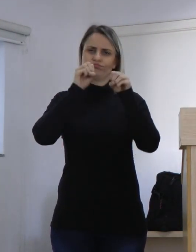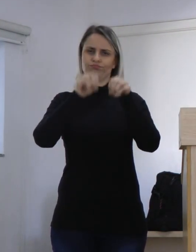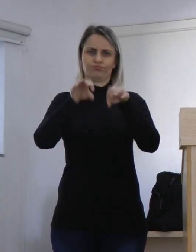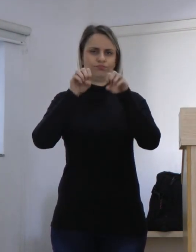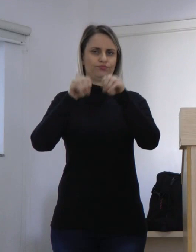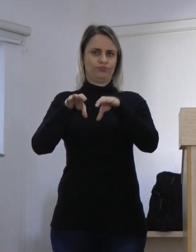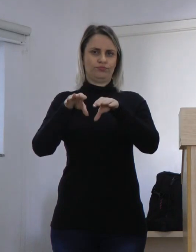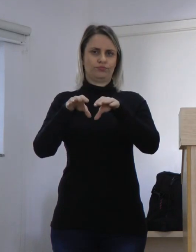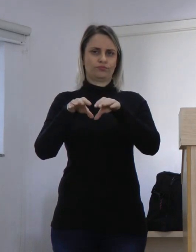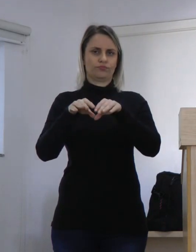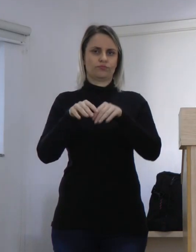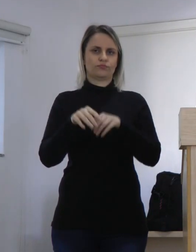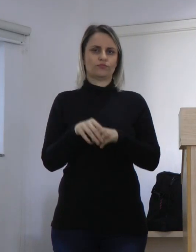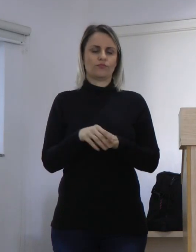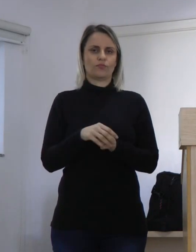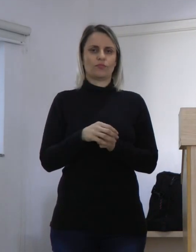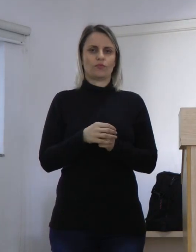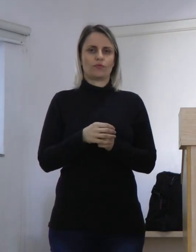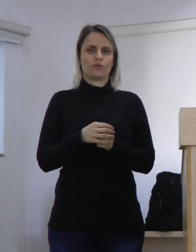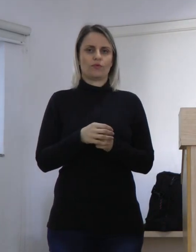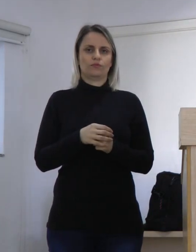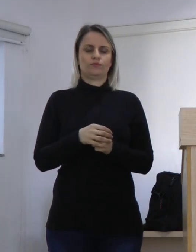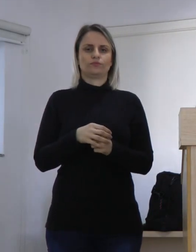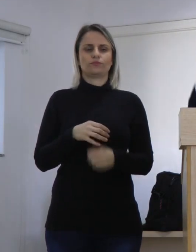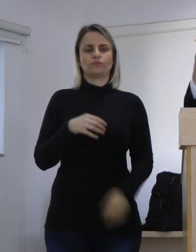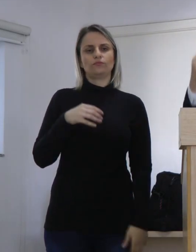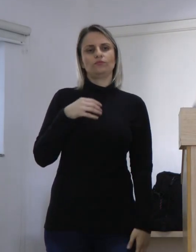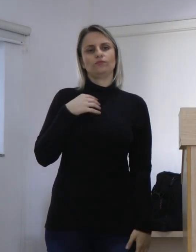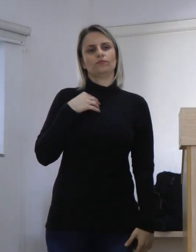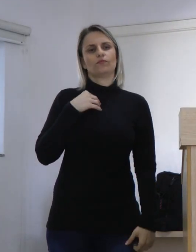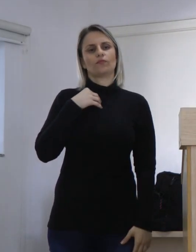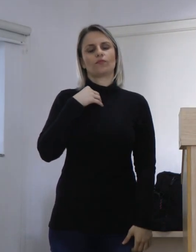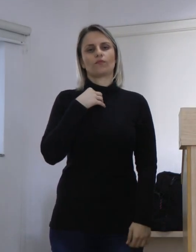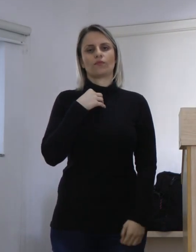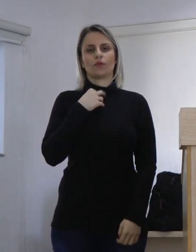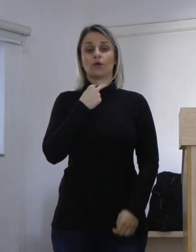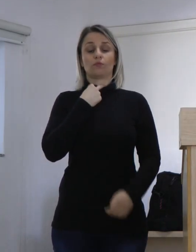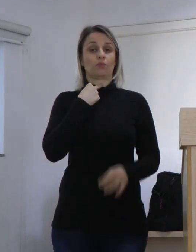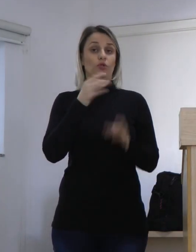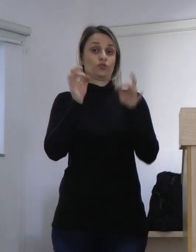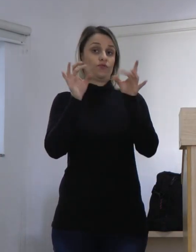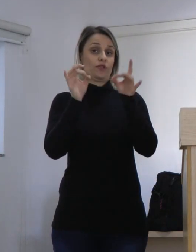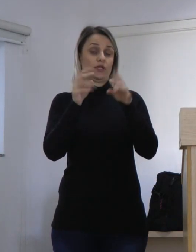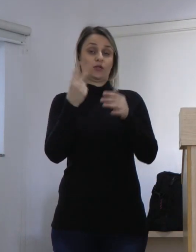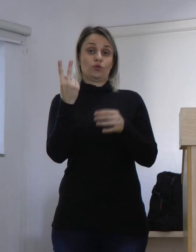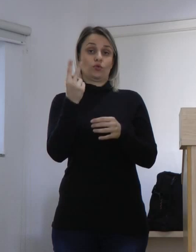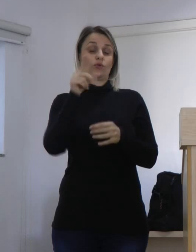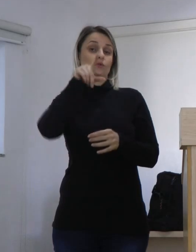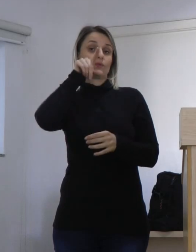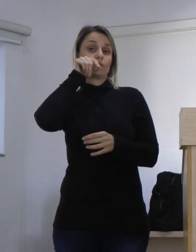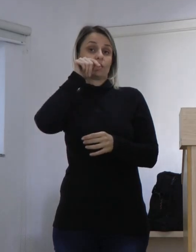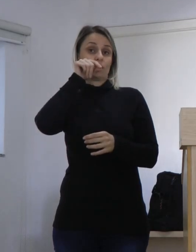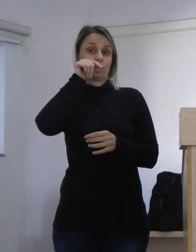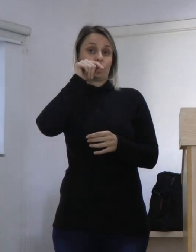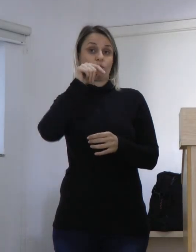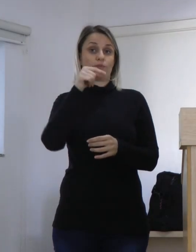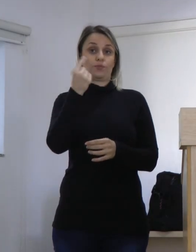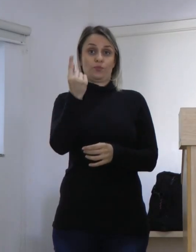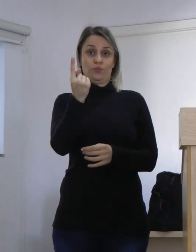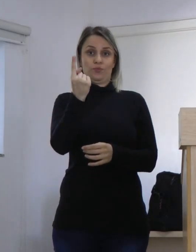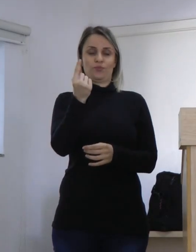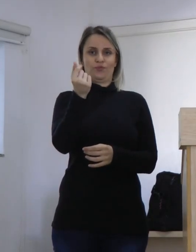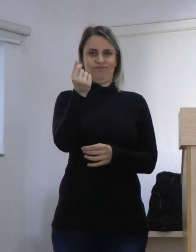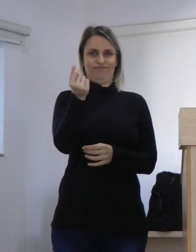Não se vendem 2 passarinhos por um asse, por R$1. Pois eu vos digo em verdade que nenhum deles cai